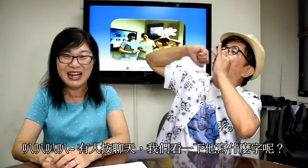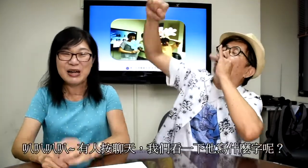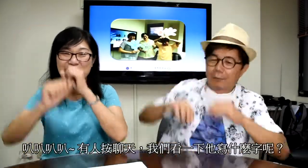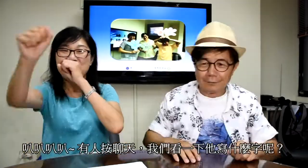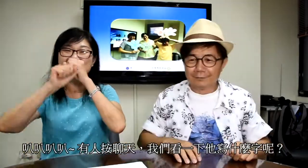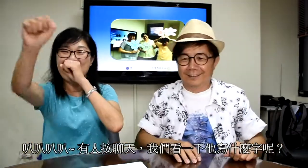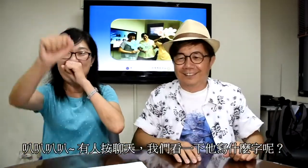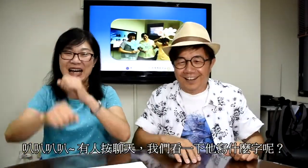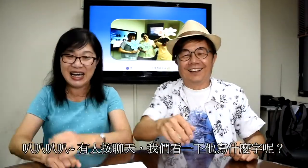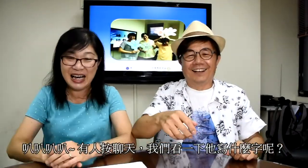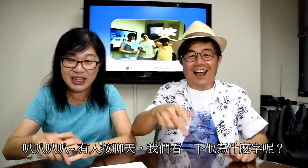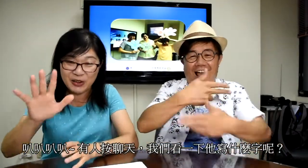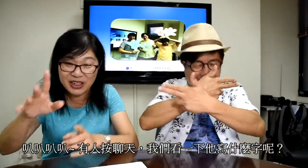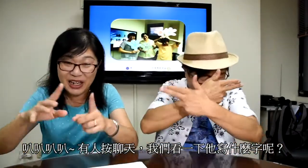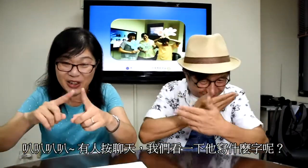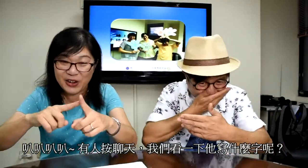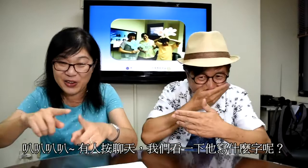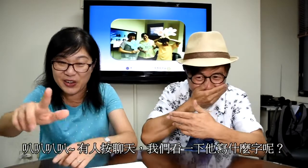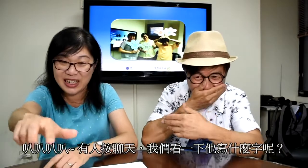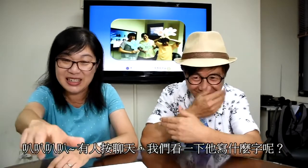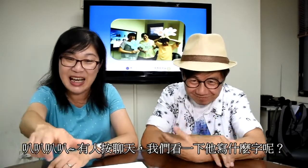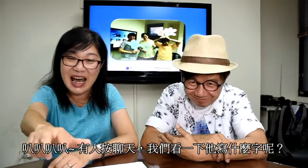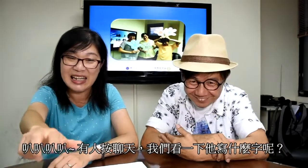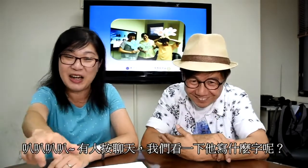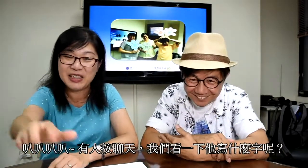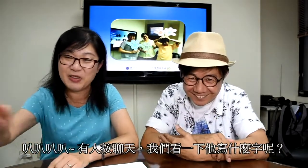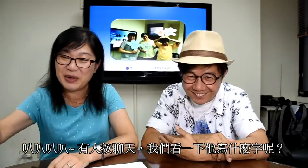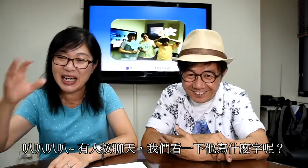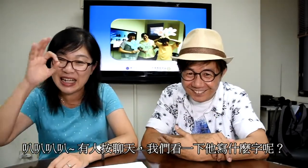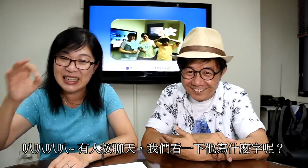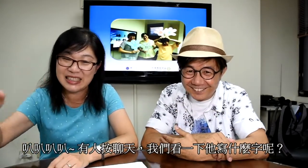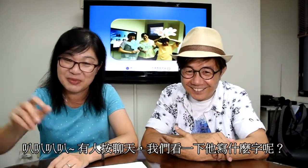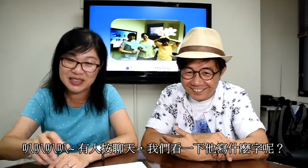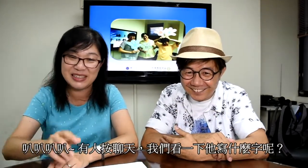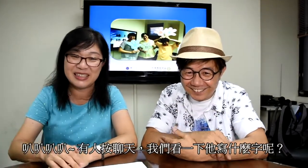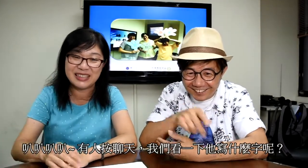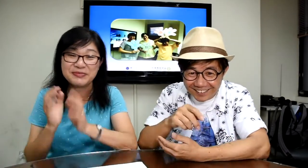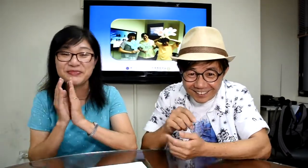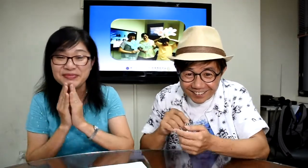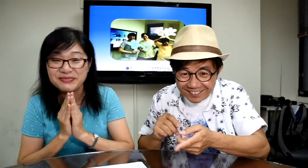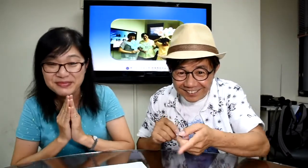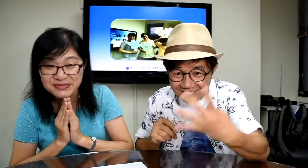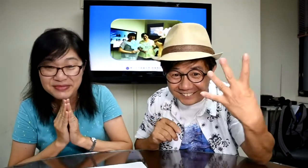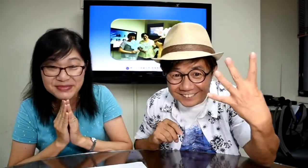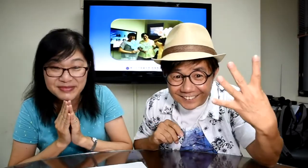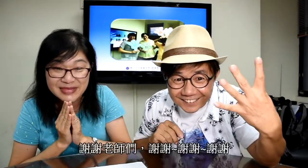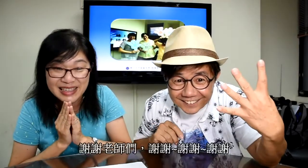爸爸爸爸爸，哎呦，有人按聊天，我们看看他写什么字呢？谢谢